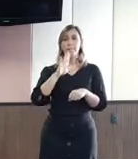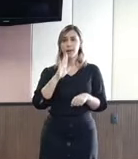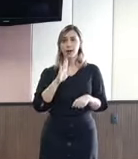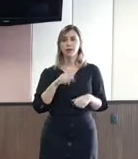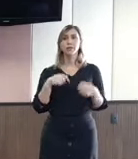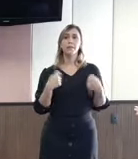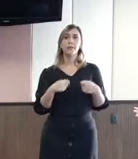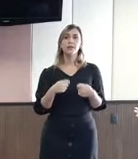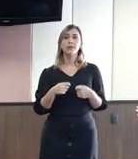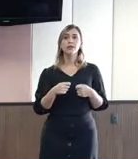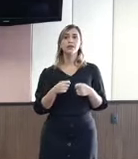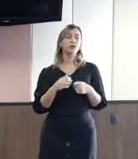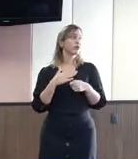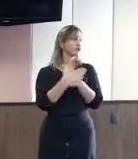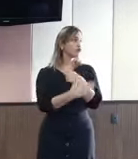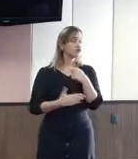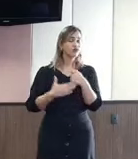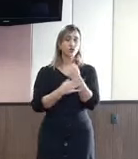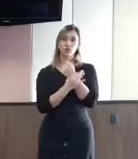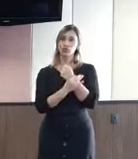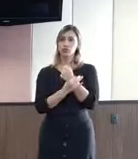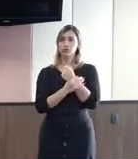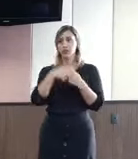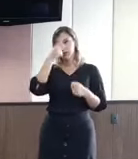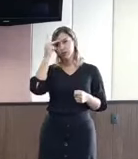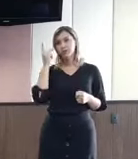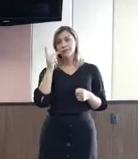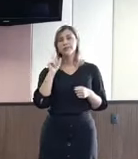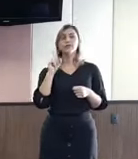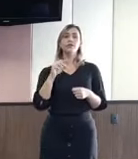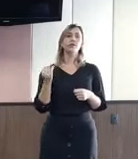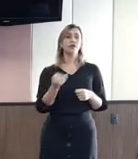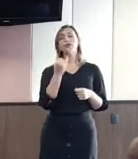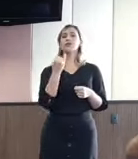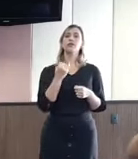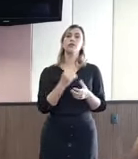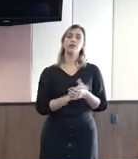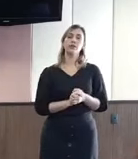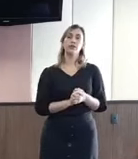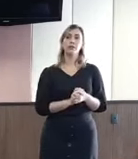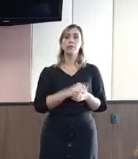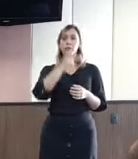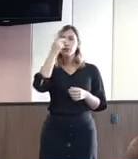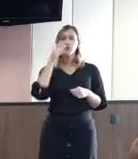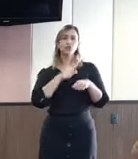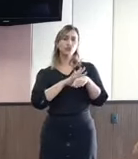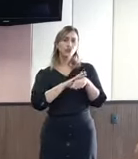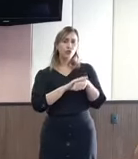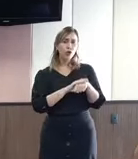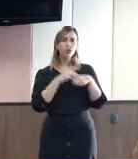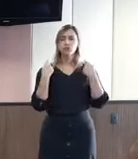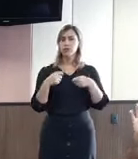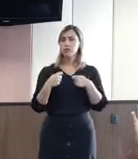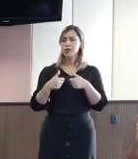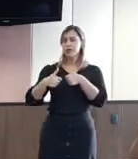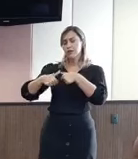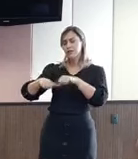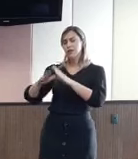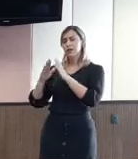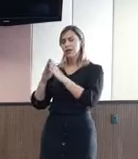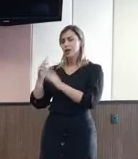e precisam proteger esse grupo de pessoas. Né? Então é importante, as famílias que têm as pessoas mais idosas, tentem deixar um pouco